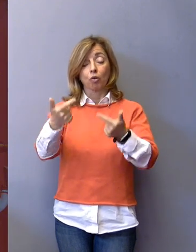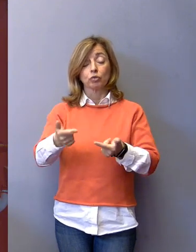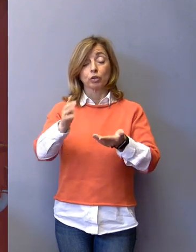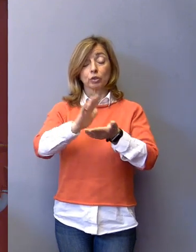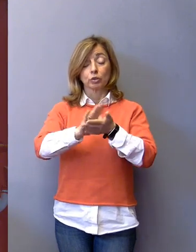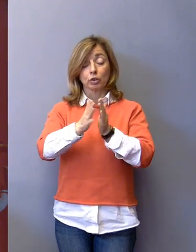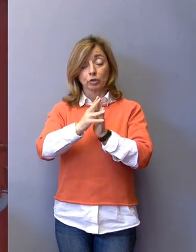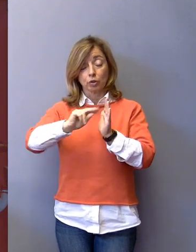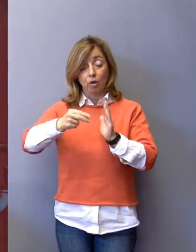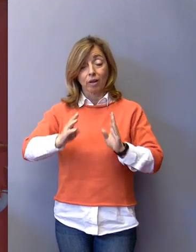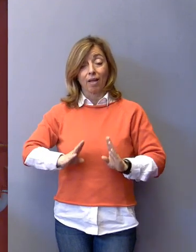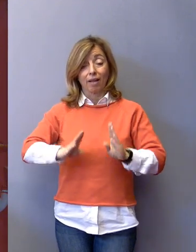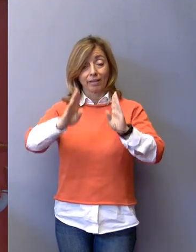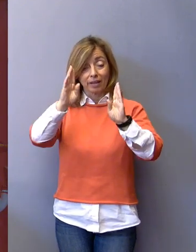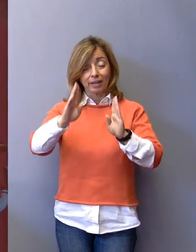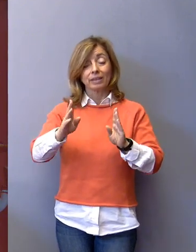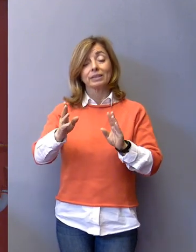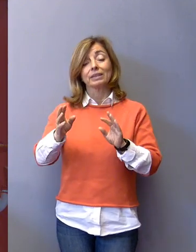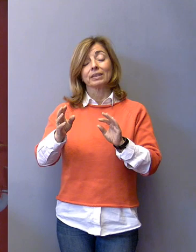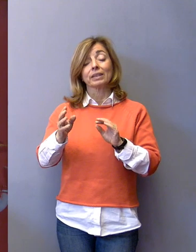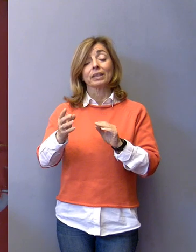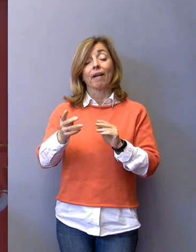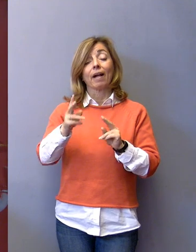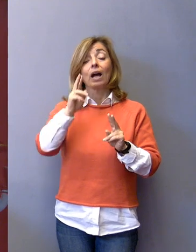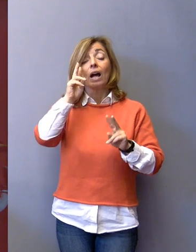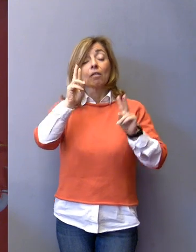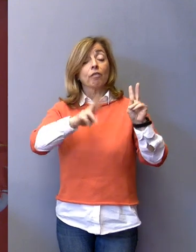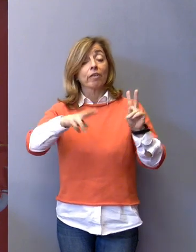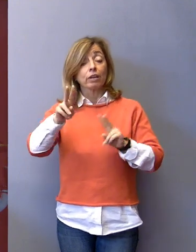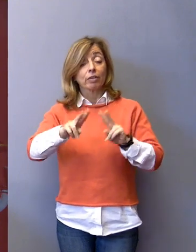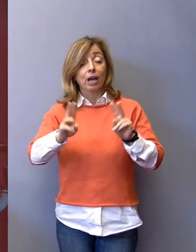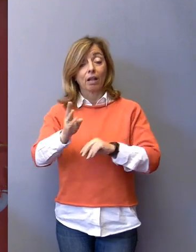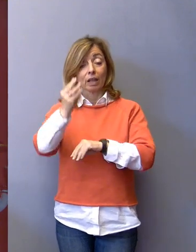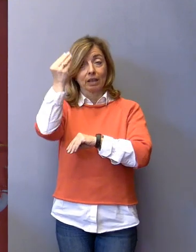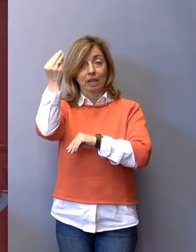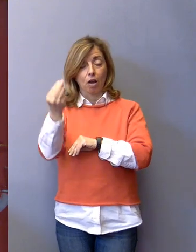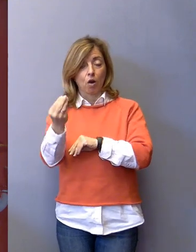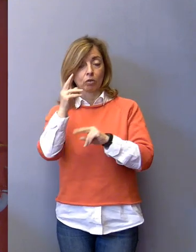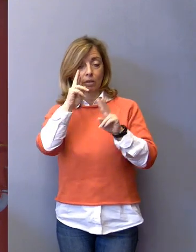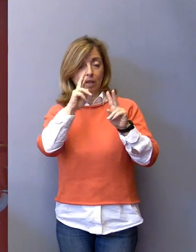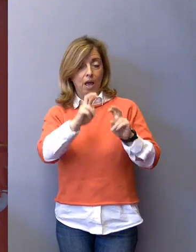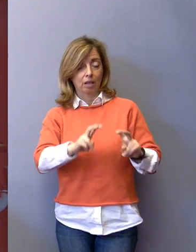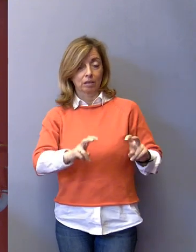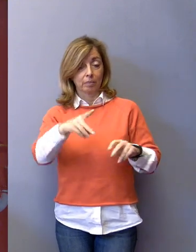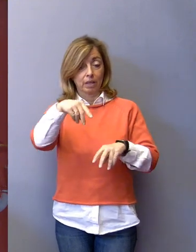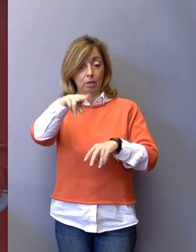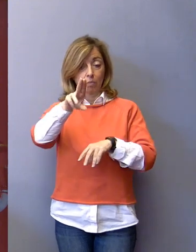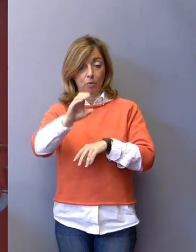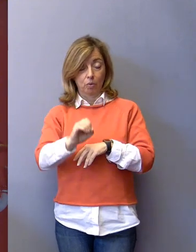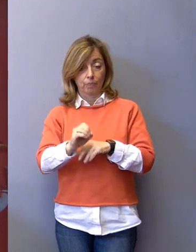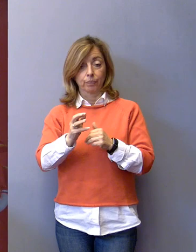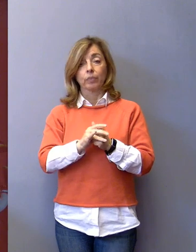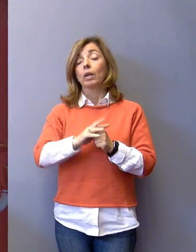egualmente soggette ad essere verificate da parte dell'organo che Esamina il puo nella seconda